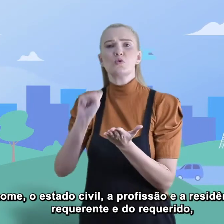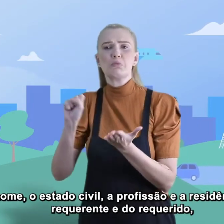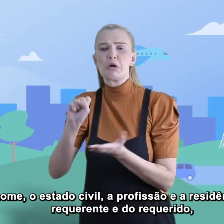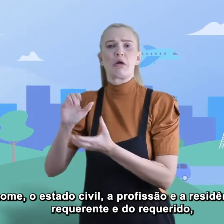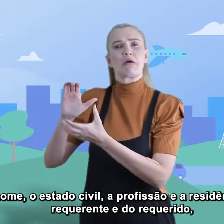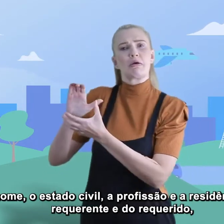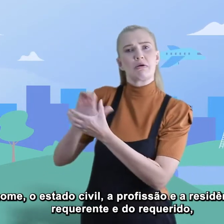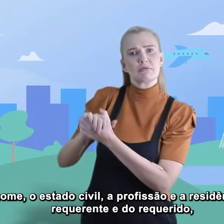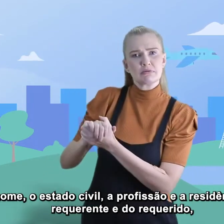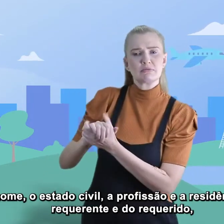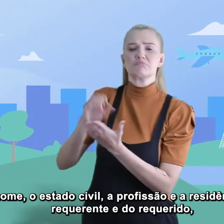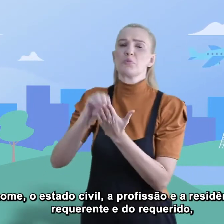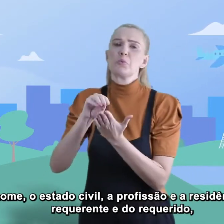do requerente e do requerido.